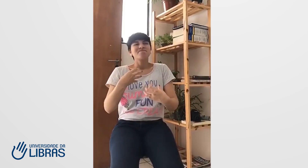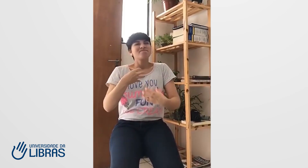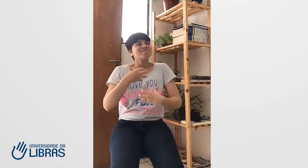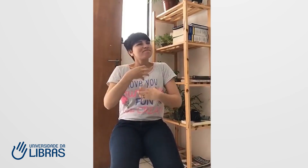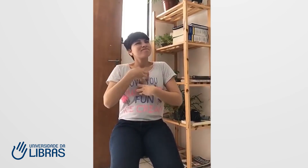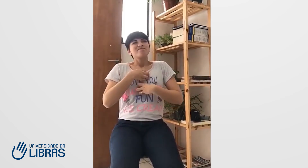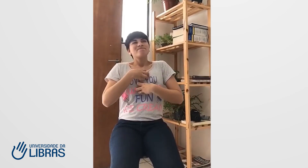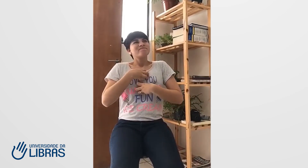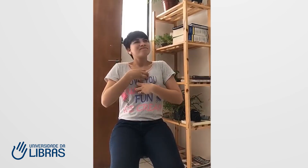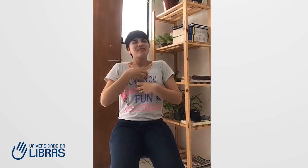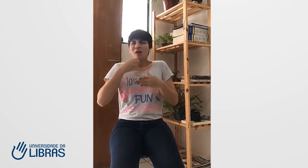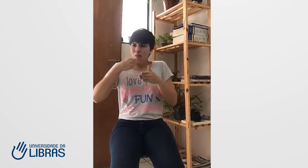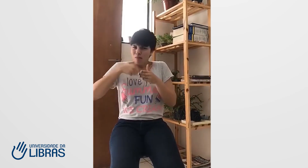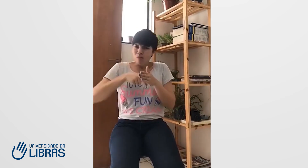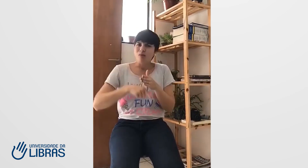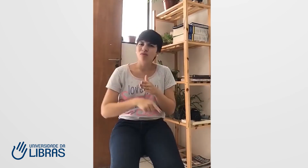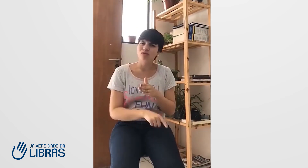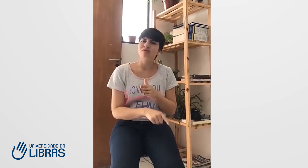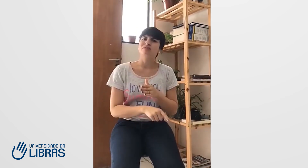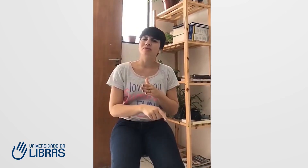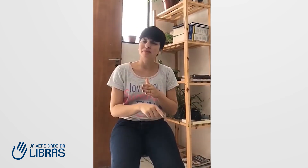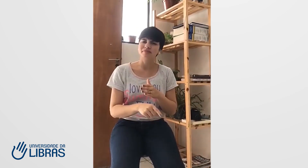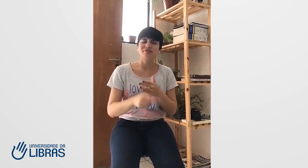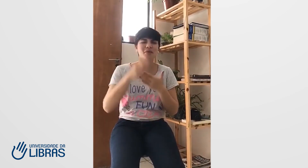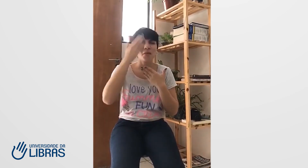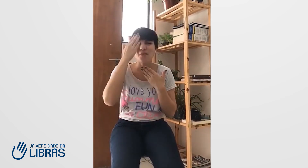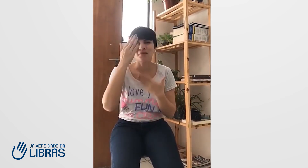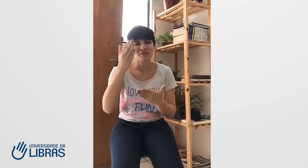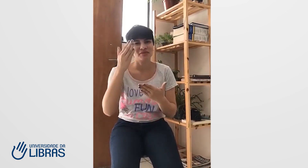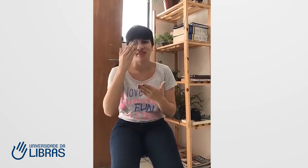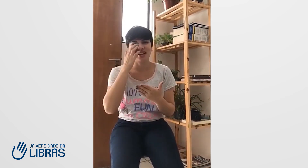Madison, me ensinou coisas fortes e profundas.